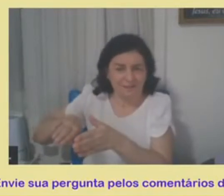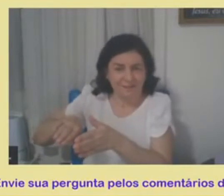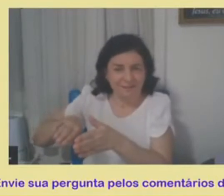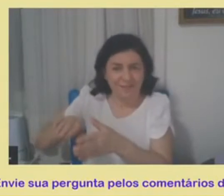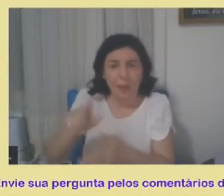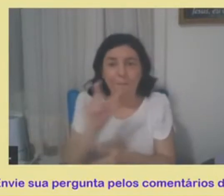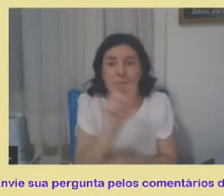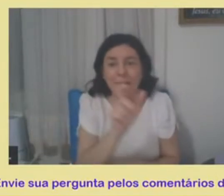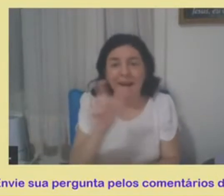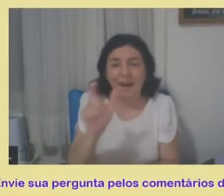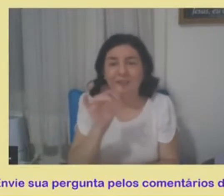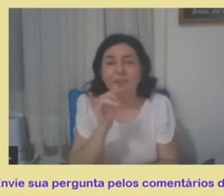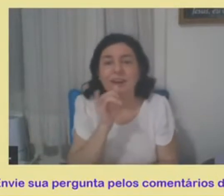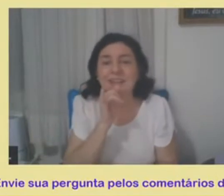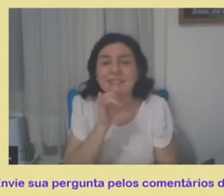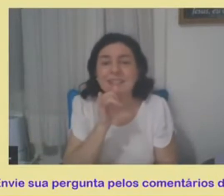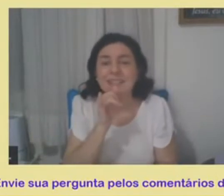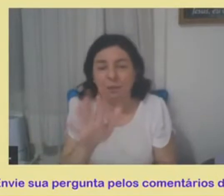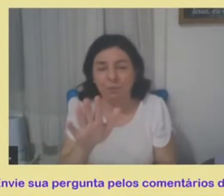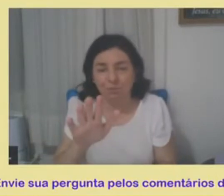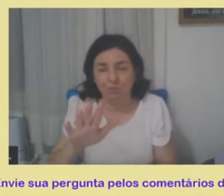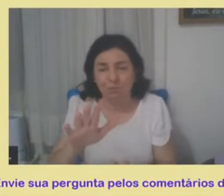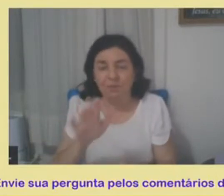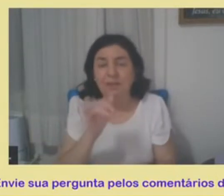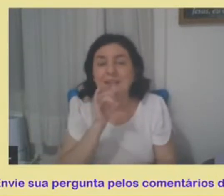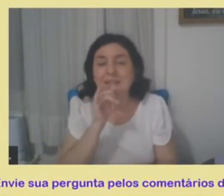Ficar pensando na palavra, não, tire a palavra.